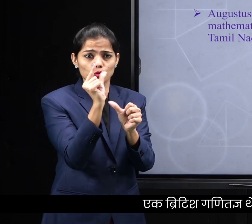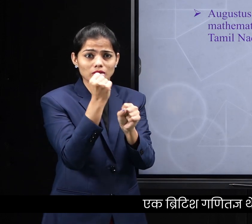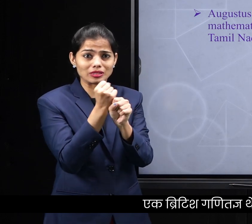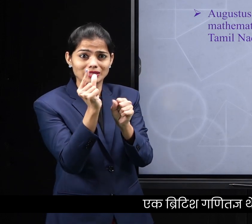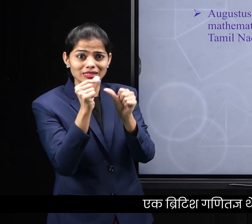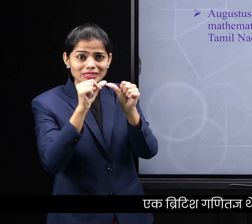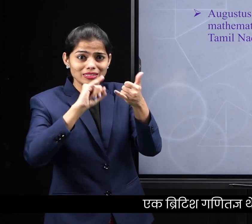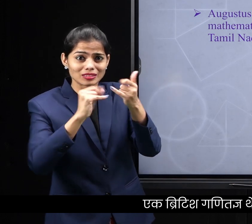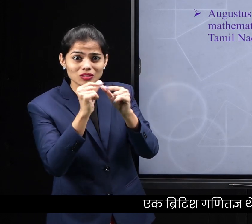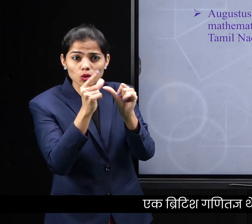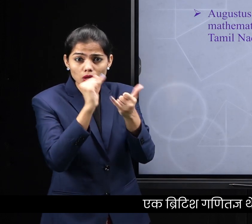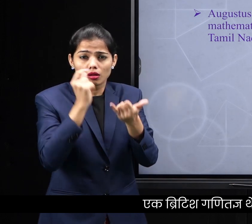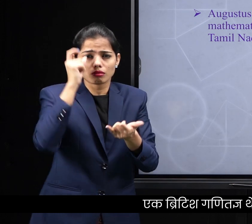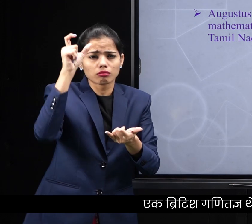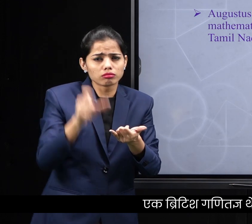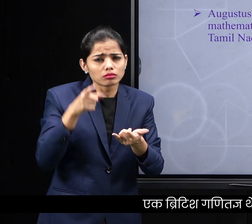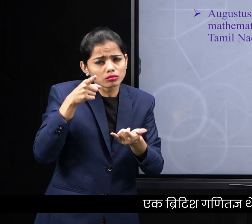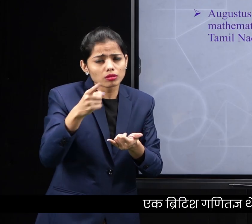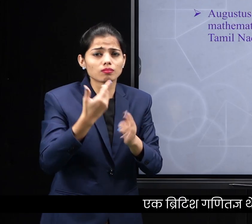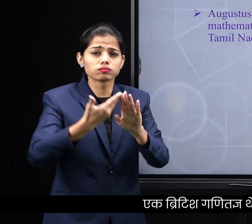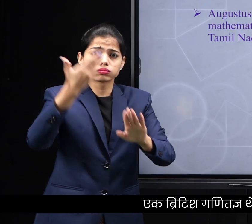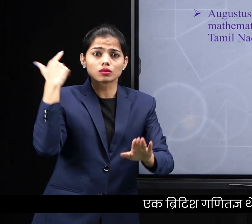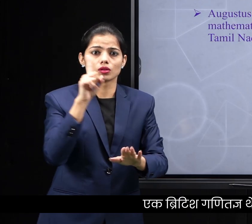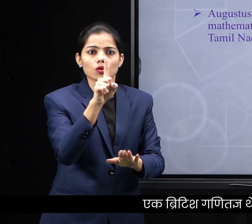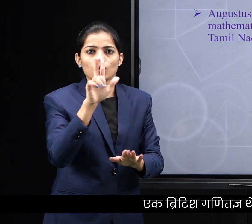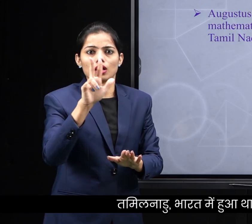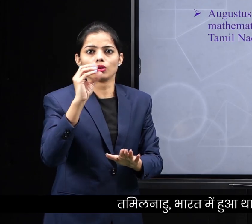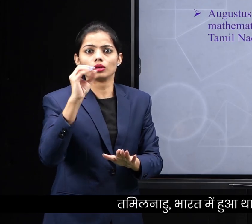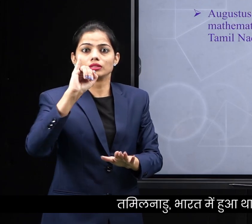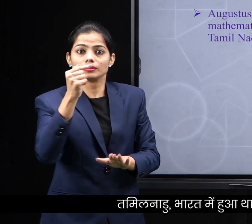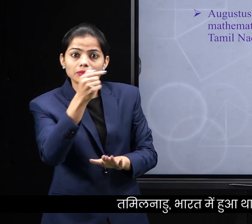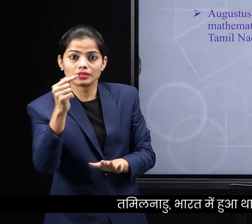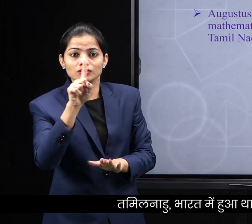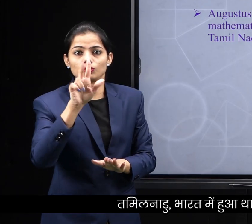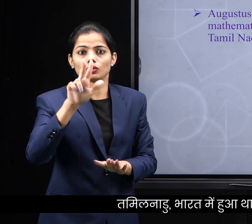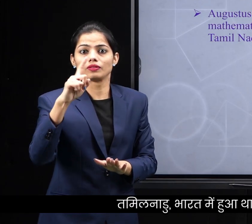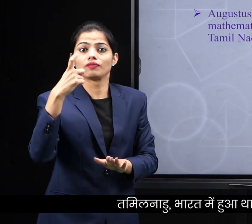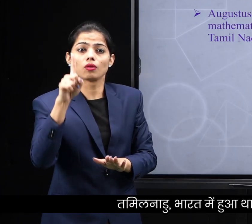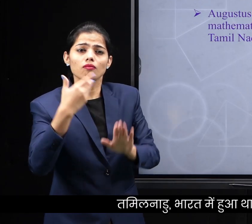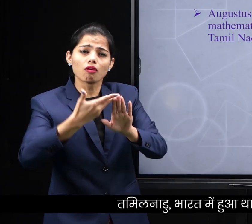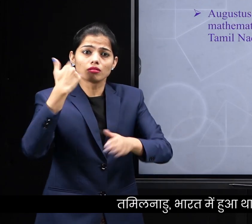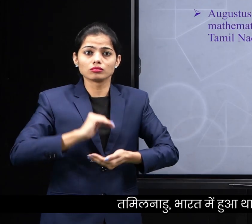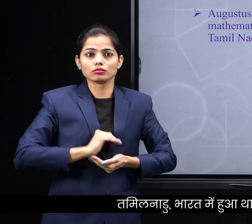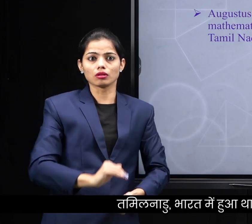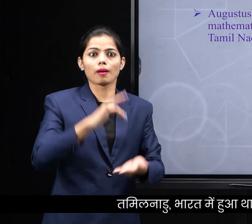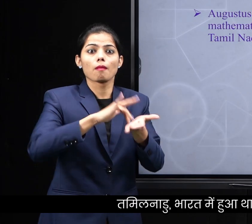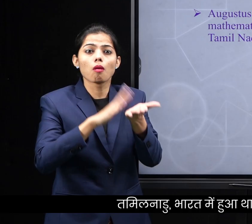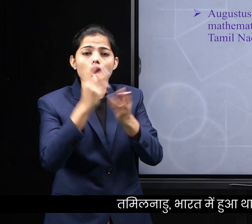जन्म 27 जून 1806 में मदुरई, तमिलनाडु, भारत में हुआ था। उनके पिता ईस्ट